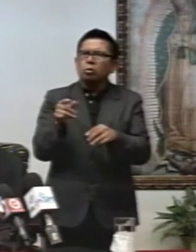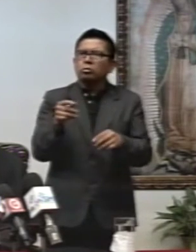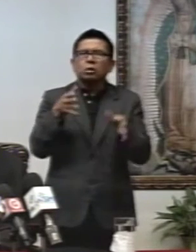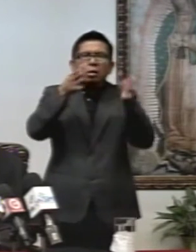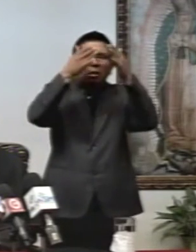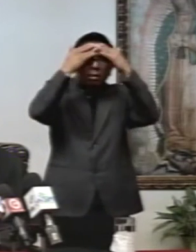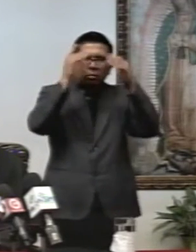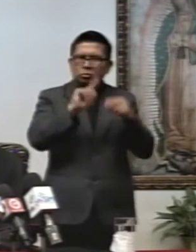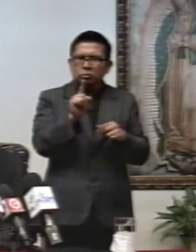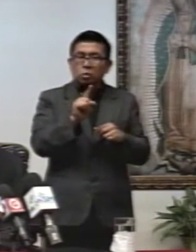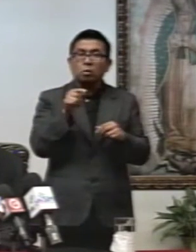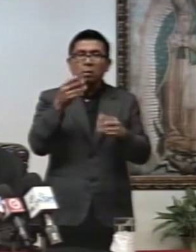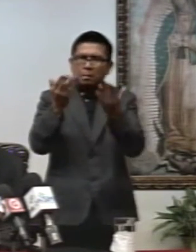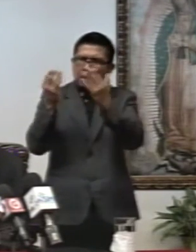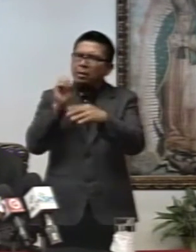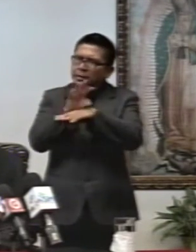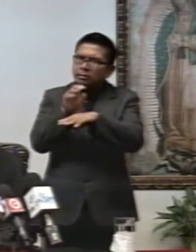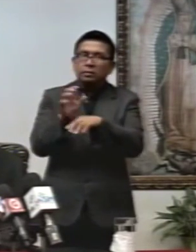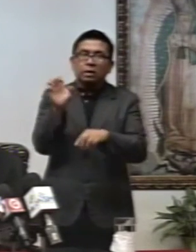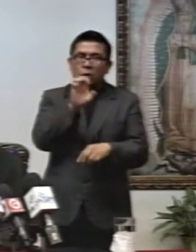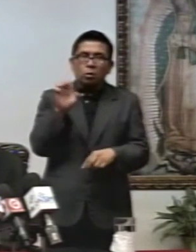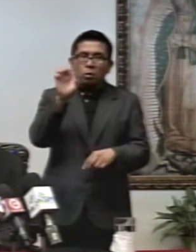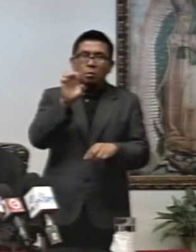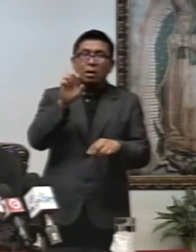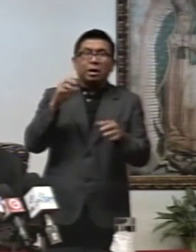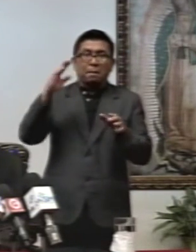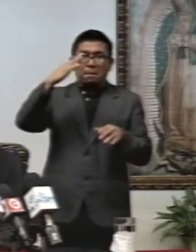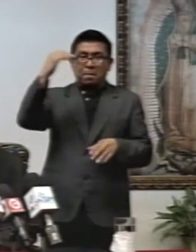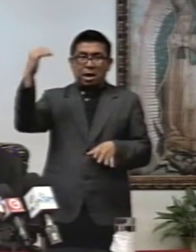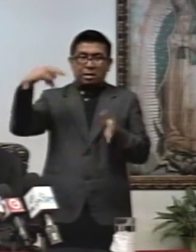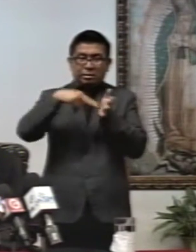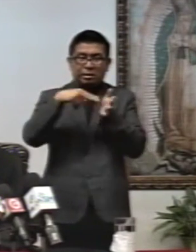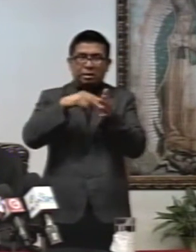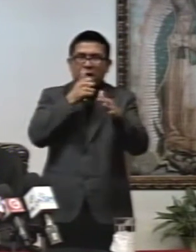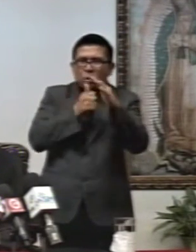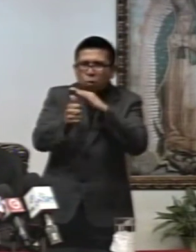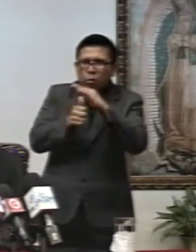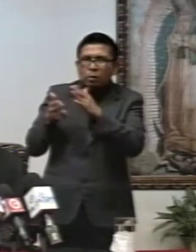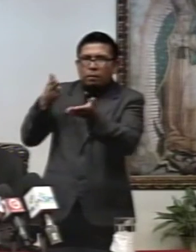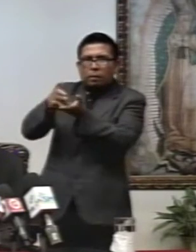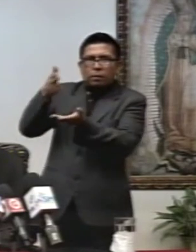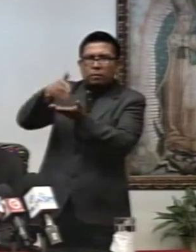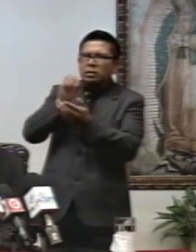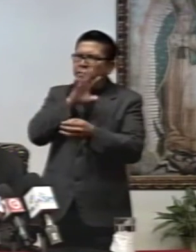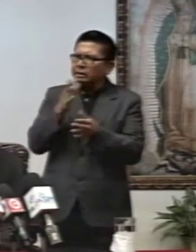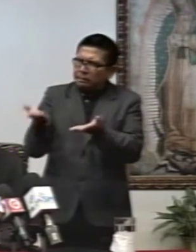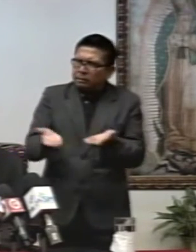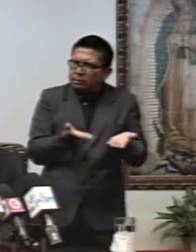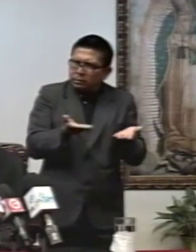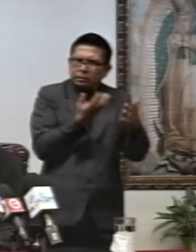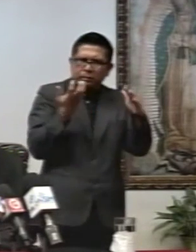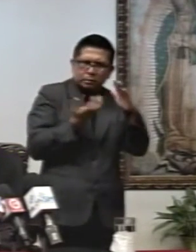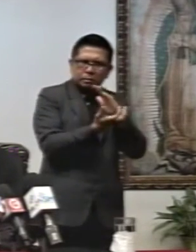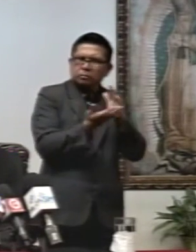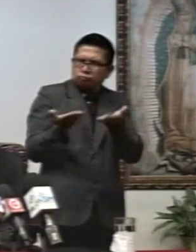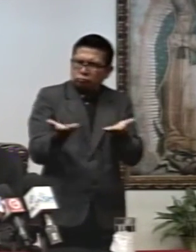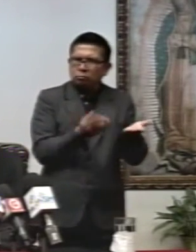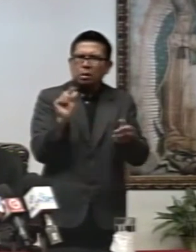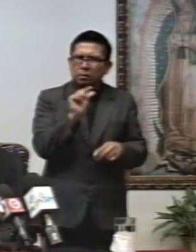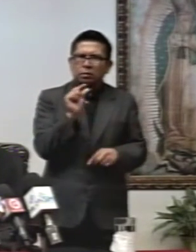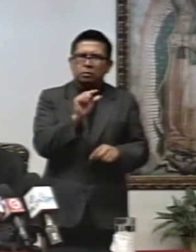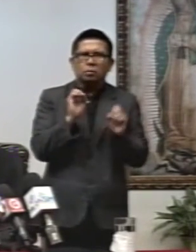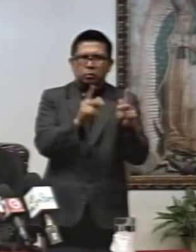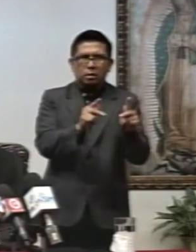migrantes. Él está hablando en Europa de los migrantes de Siria, ciertamente, pero vale también, y lo ha dicho aquí en